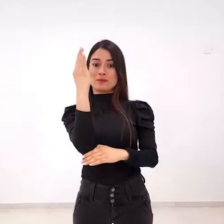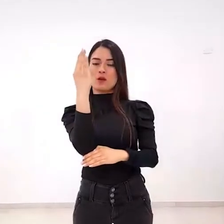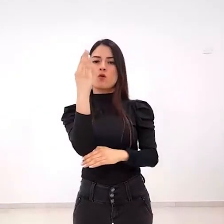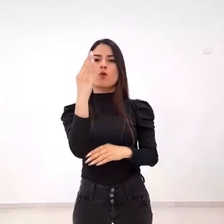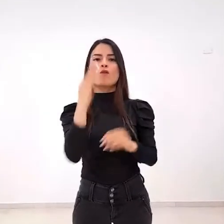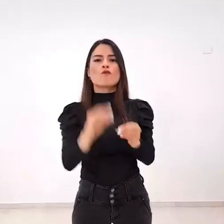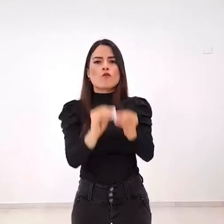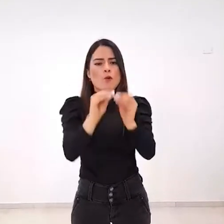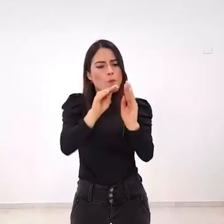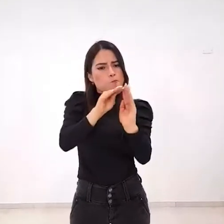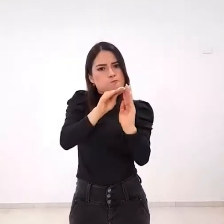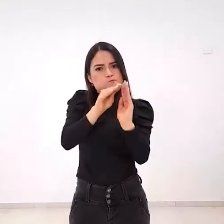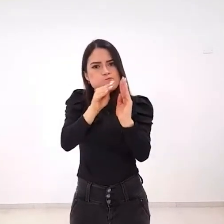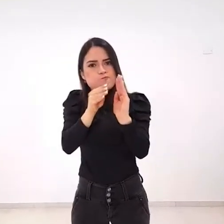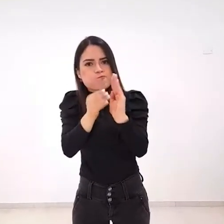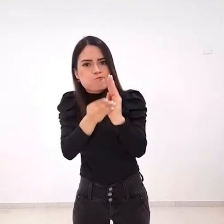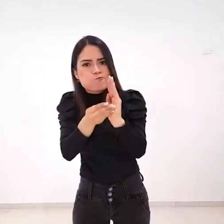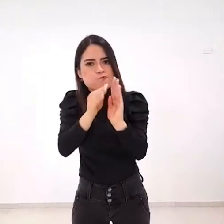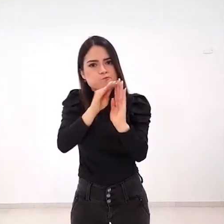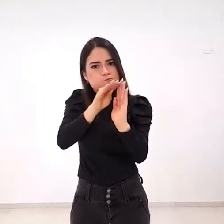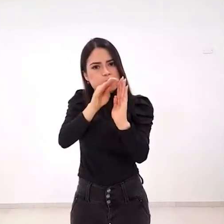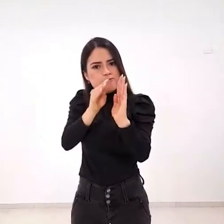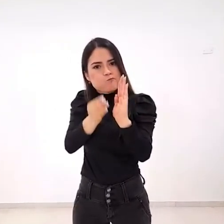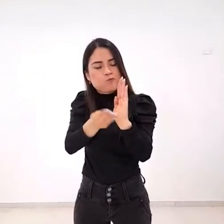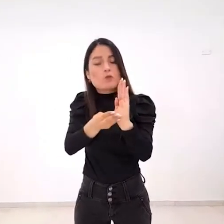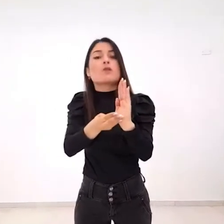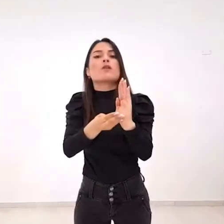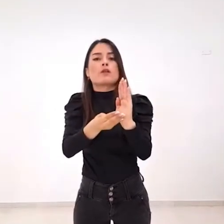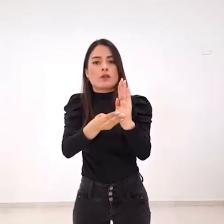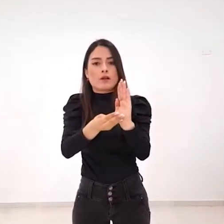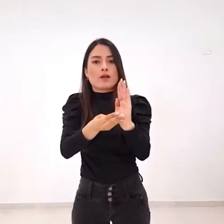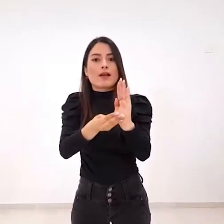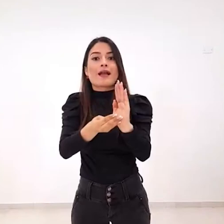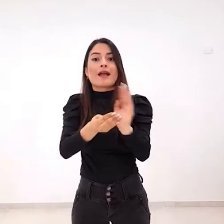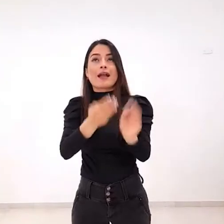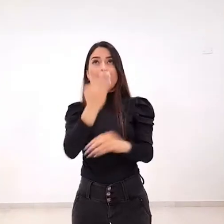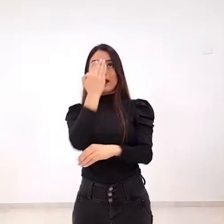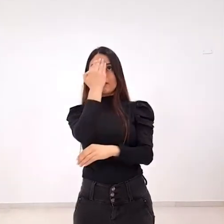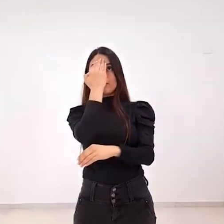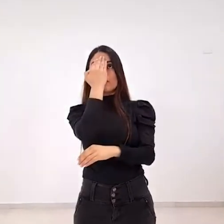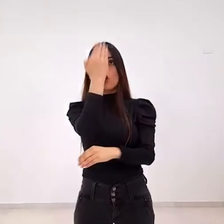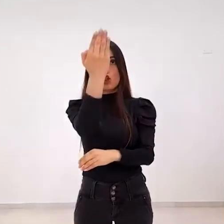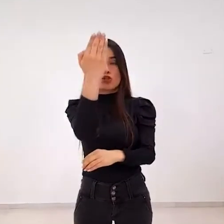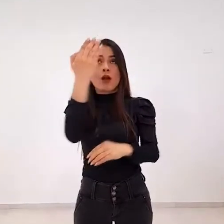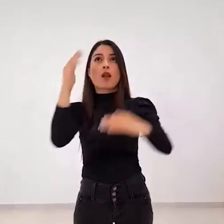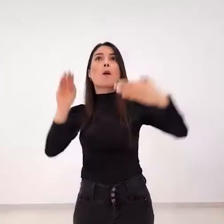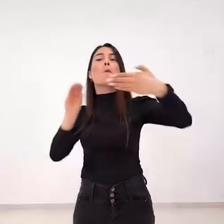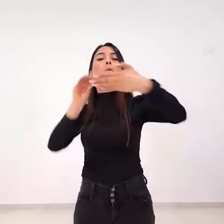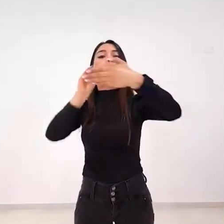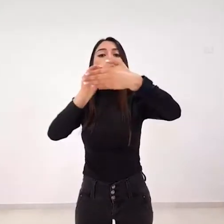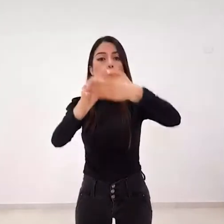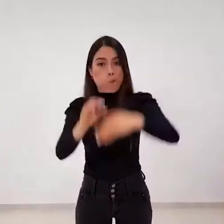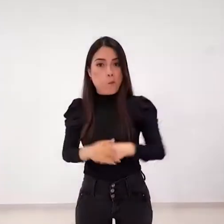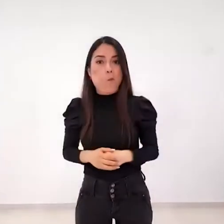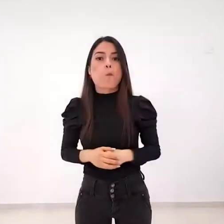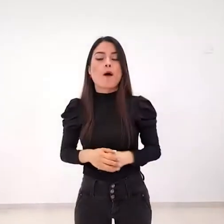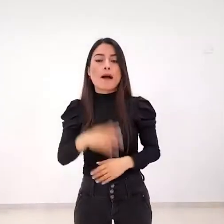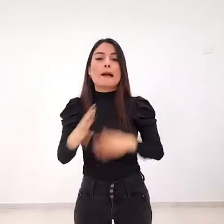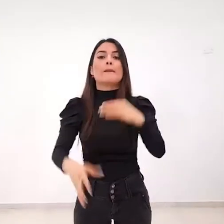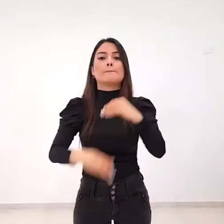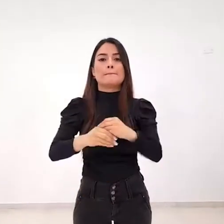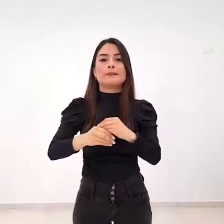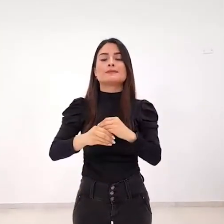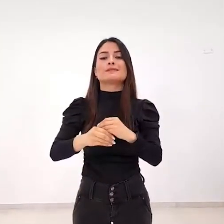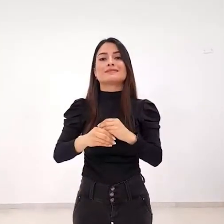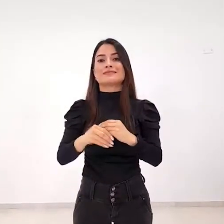los redondos datos en el montaje como futuros espejos en las